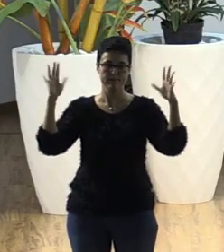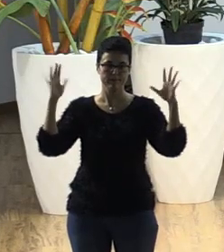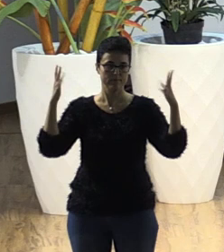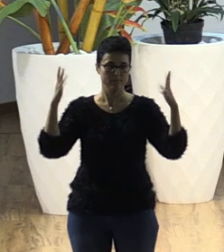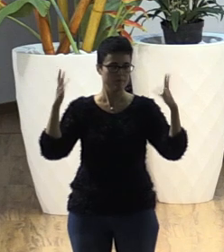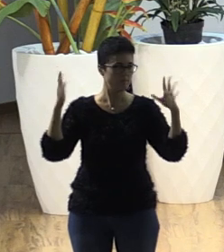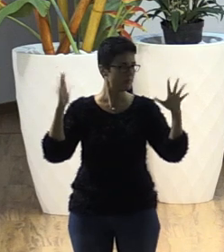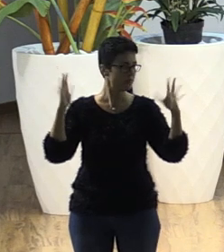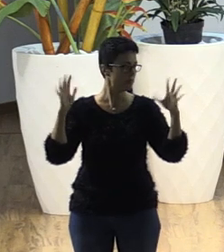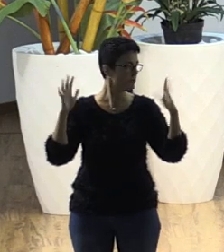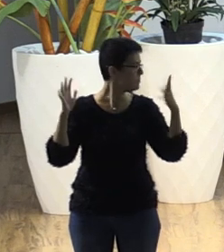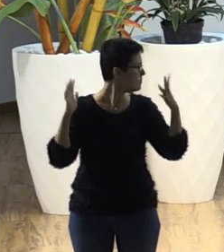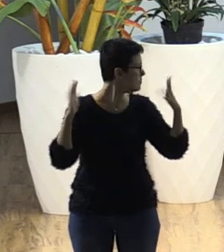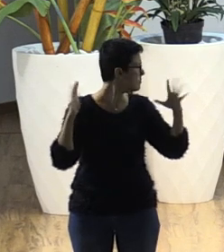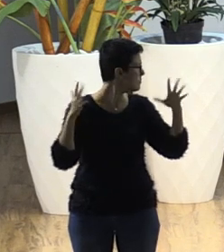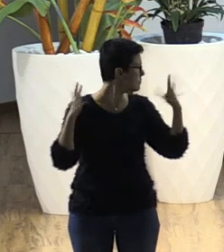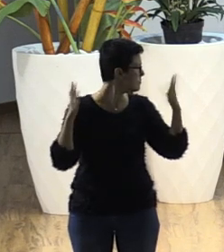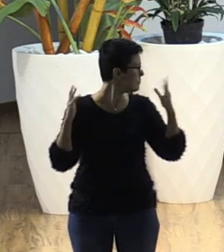Pues yo creo que